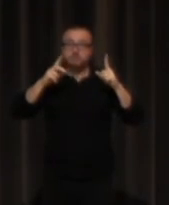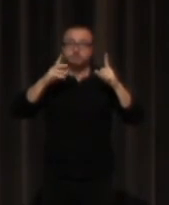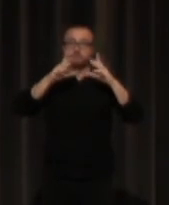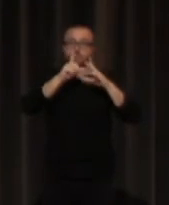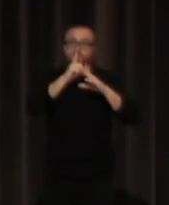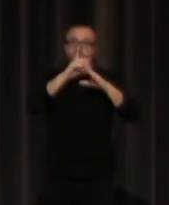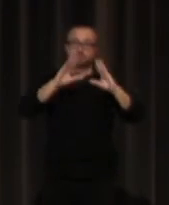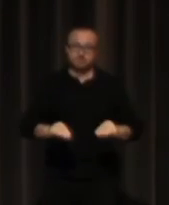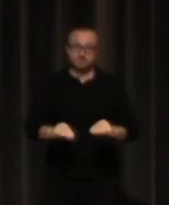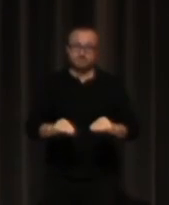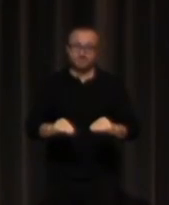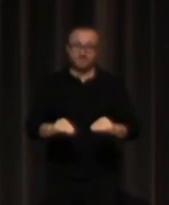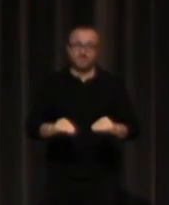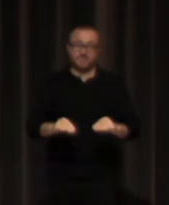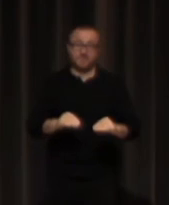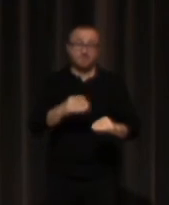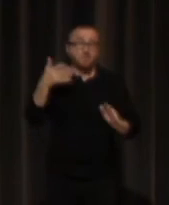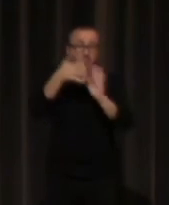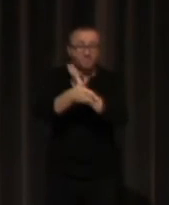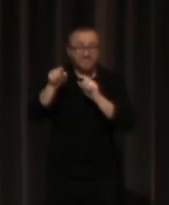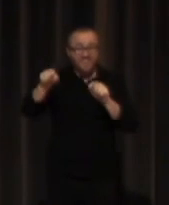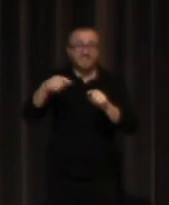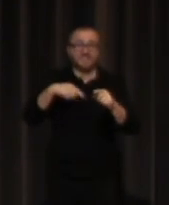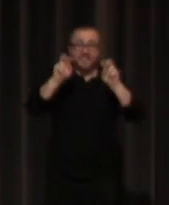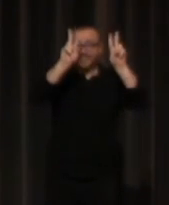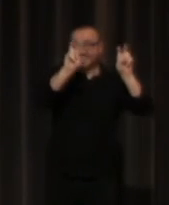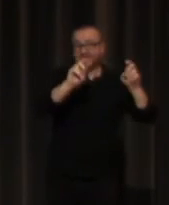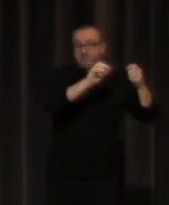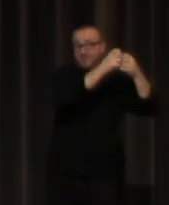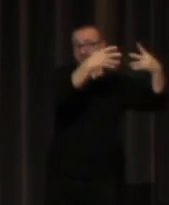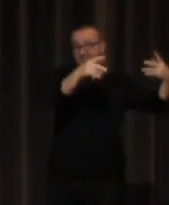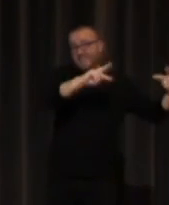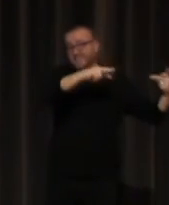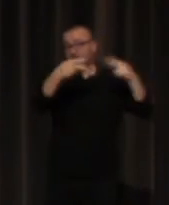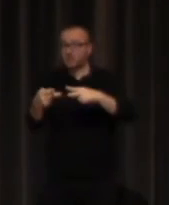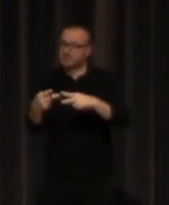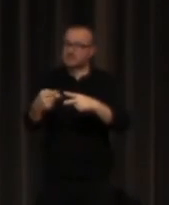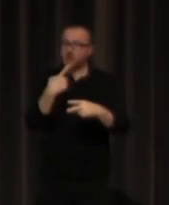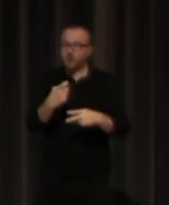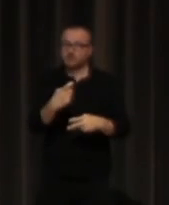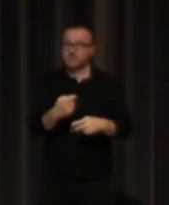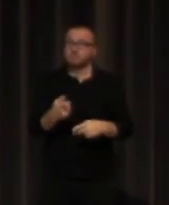traduir aquest títol. Hi ha dues traduccions, el castellà deseo,